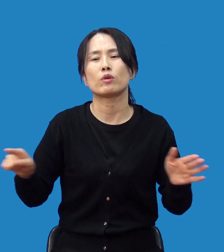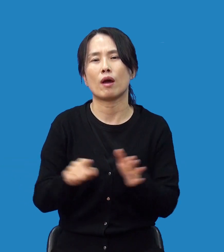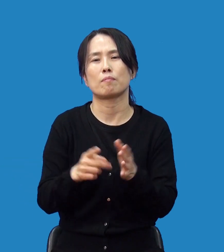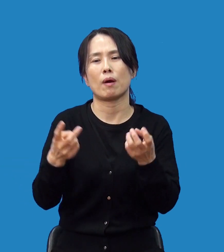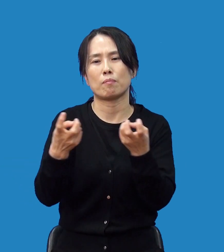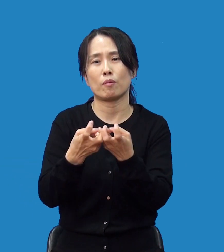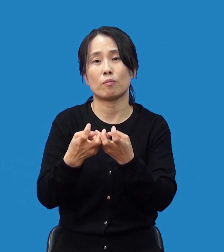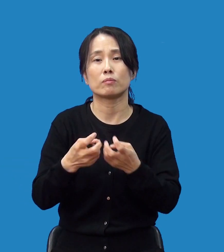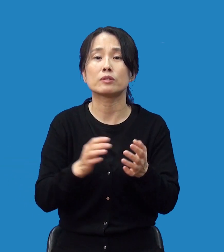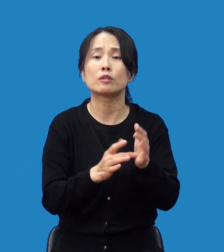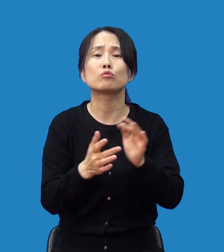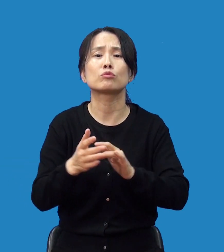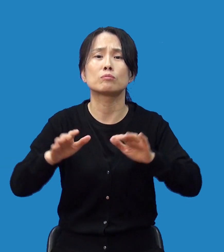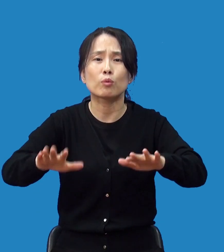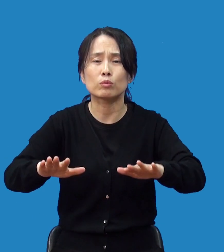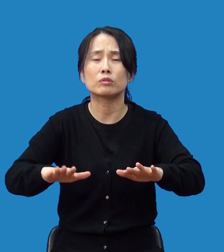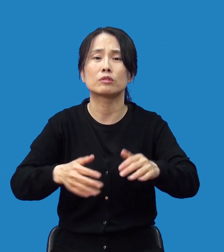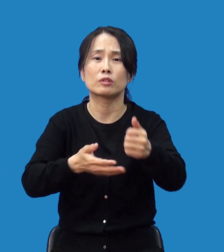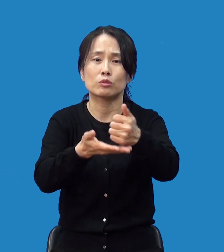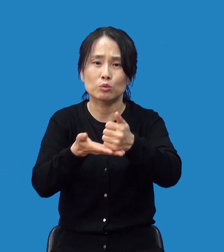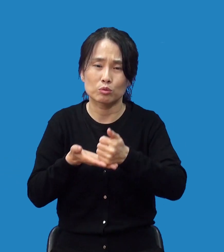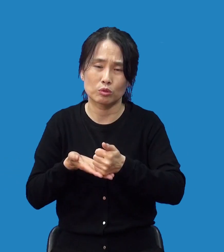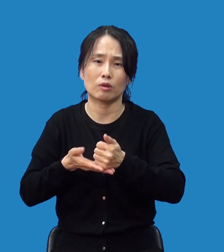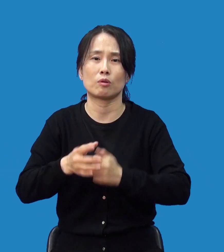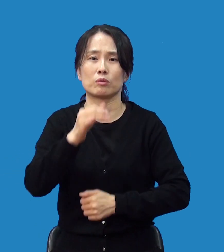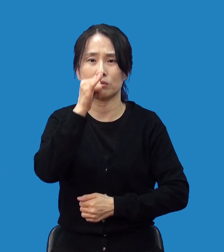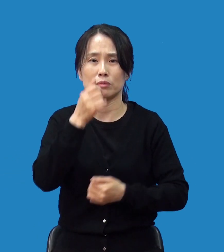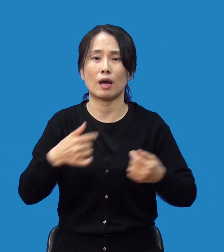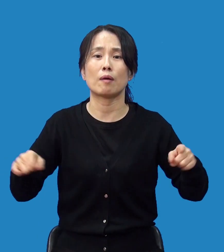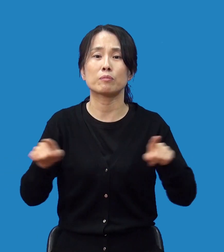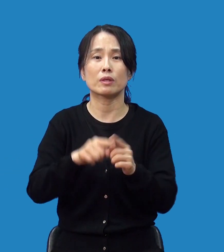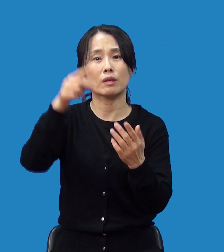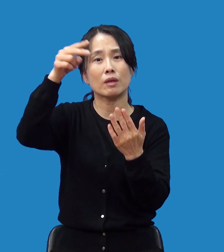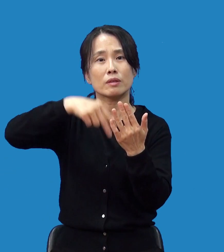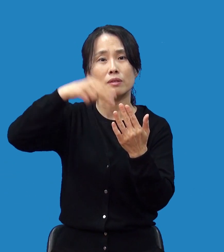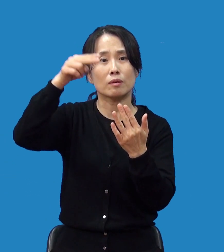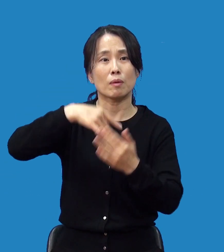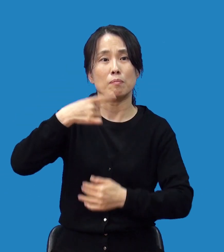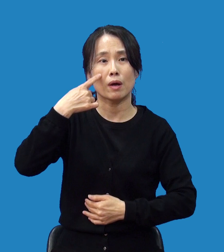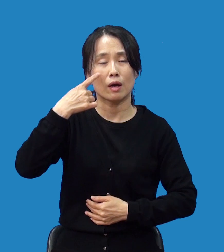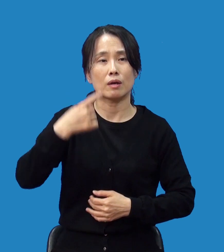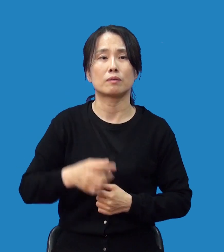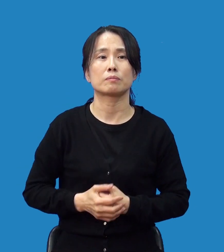우리를 초청하십니다. 같이 한번 읽어보실까요?